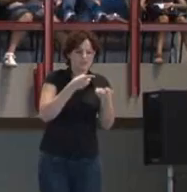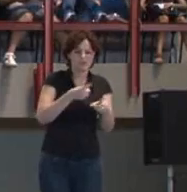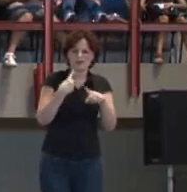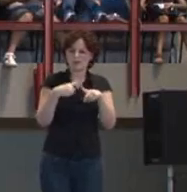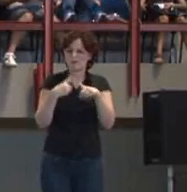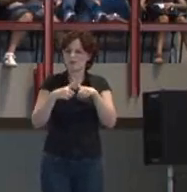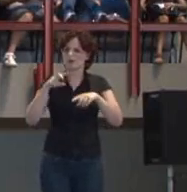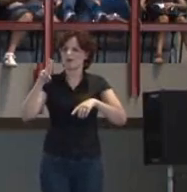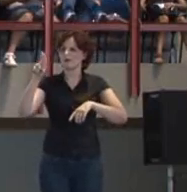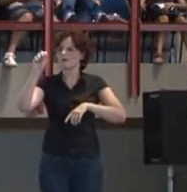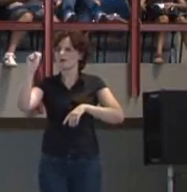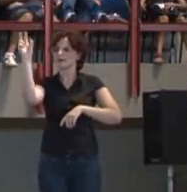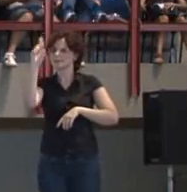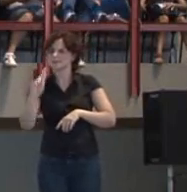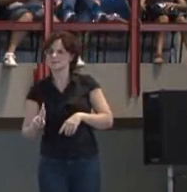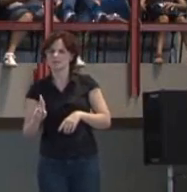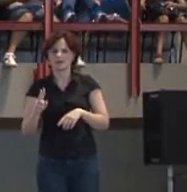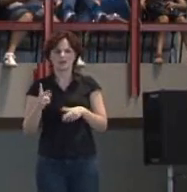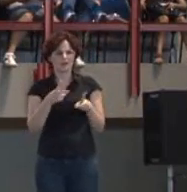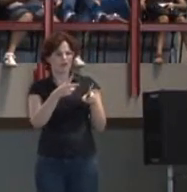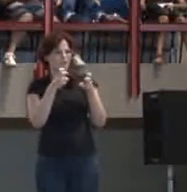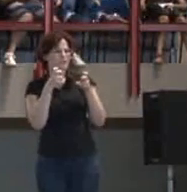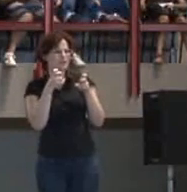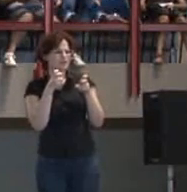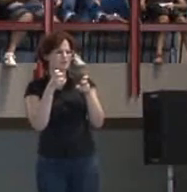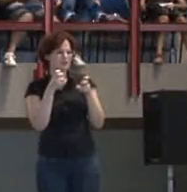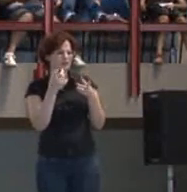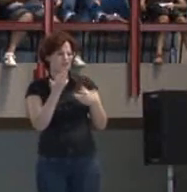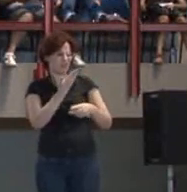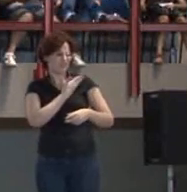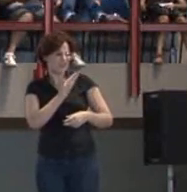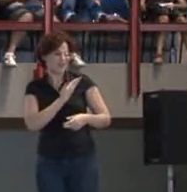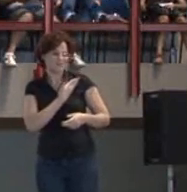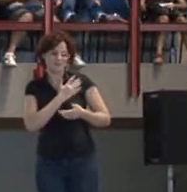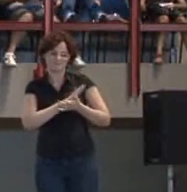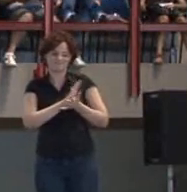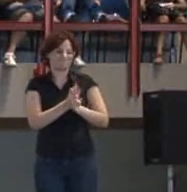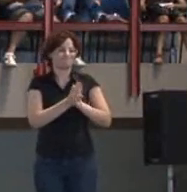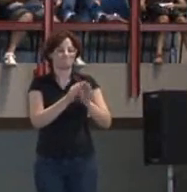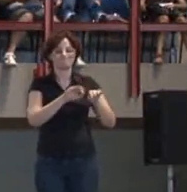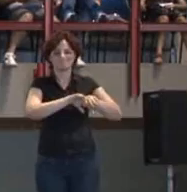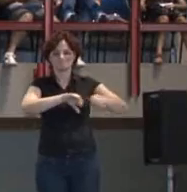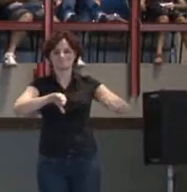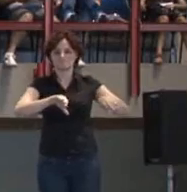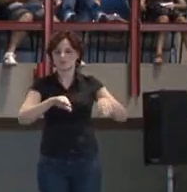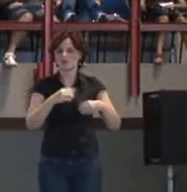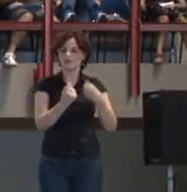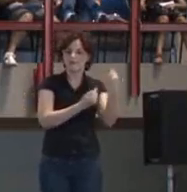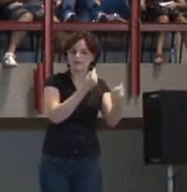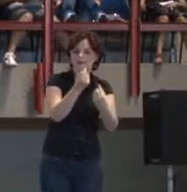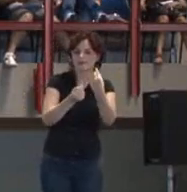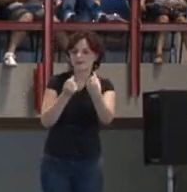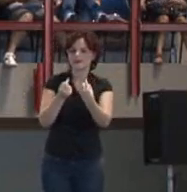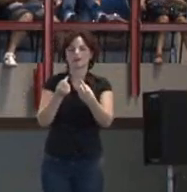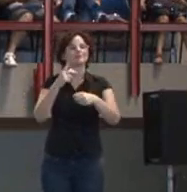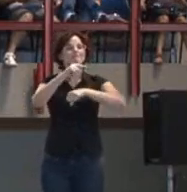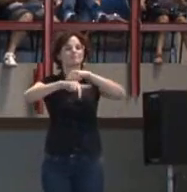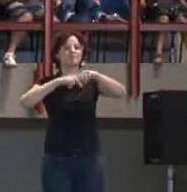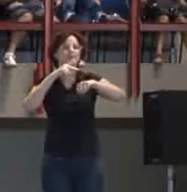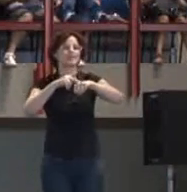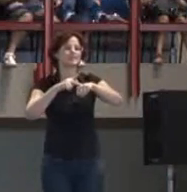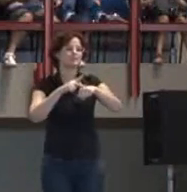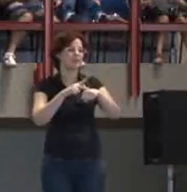soviéticos viram que eles não eram mais amigos ali de maneira nenhuma e que cada um agora ia buscar tentar